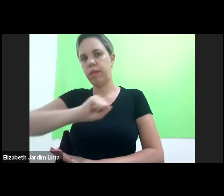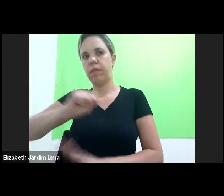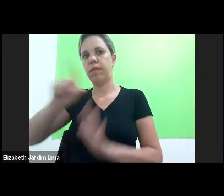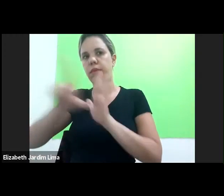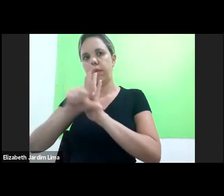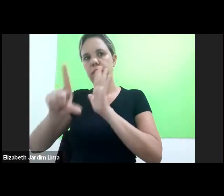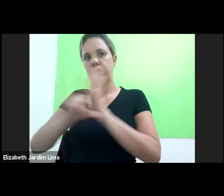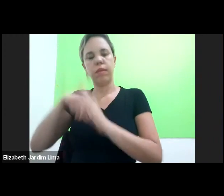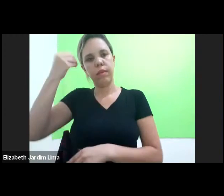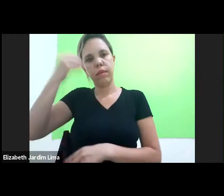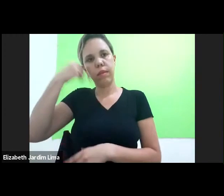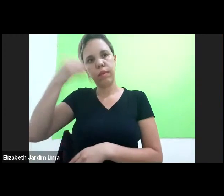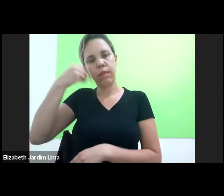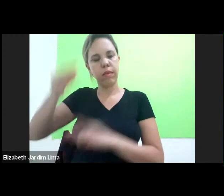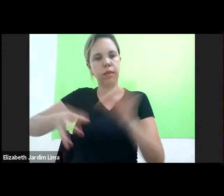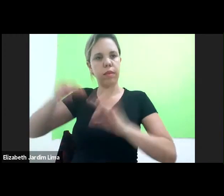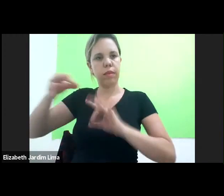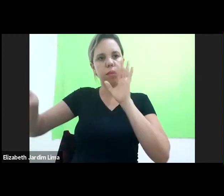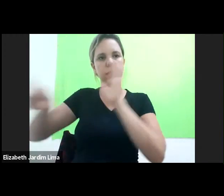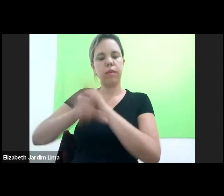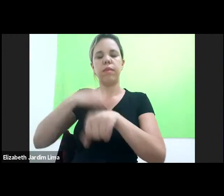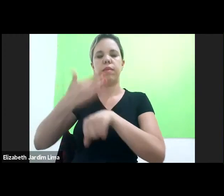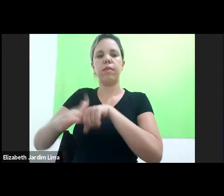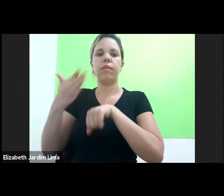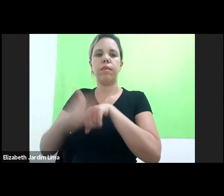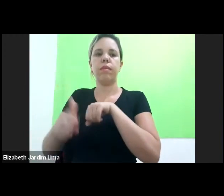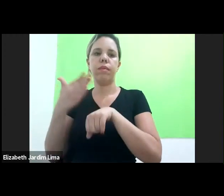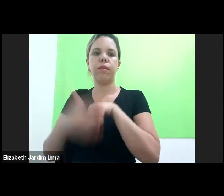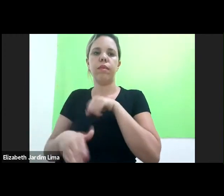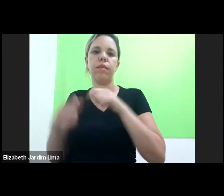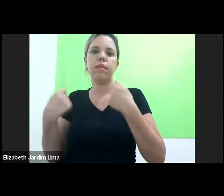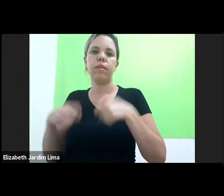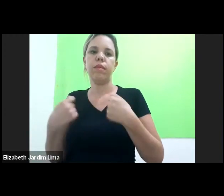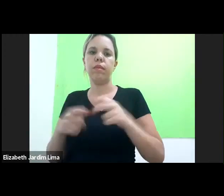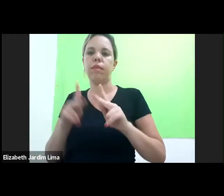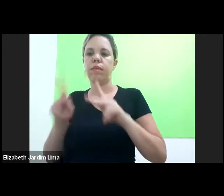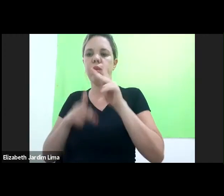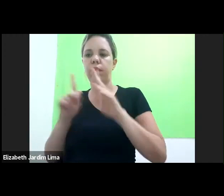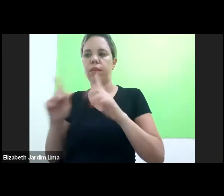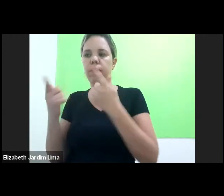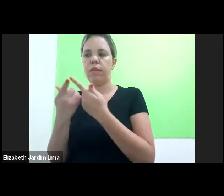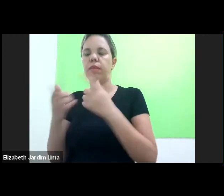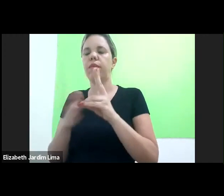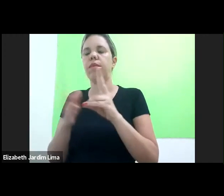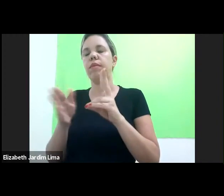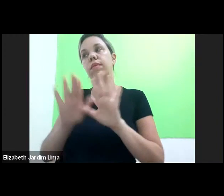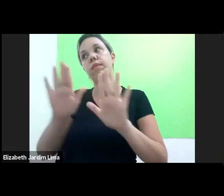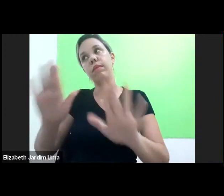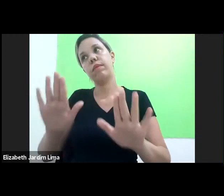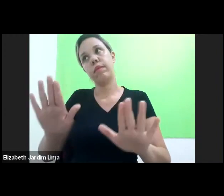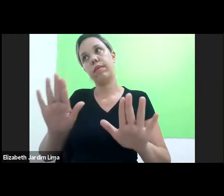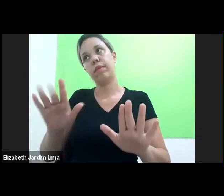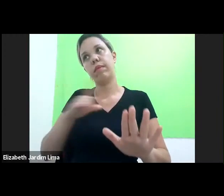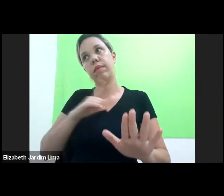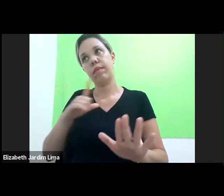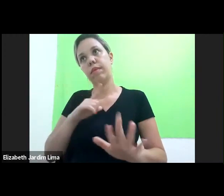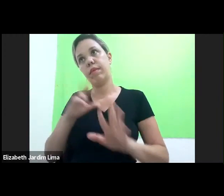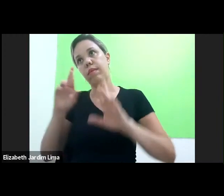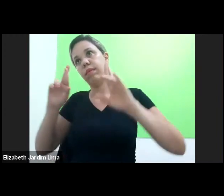conhecimento jurídico e aplicar nas necessidades do meu povo e da minha gente. Só que existia, né,